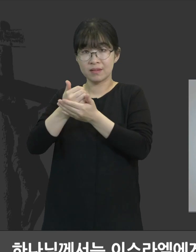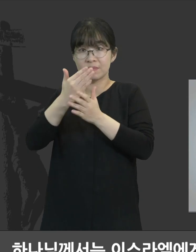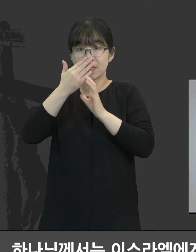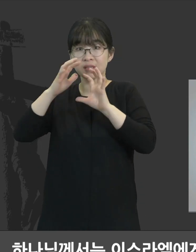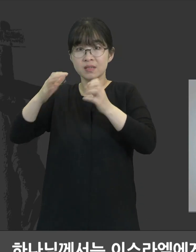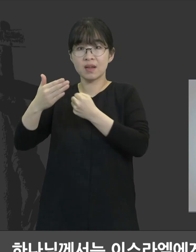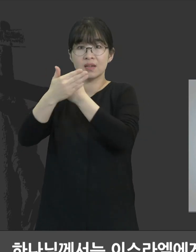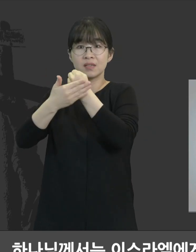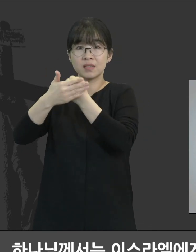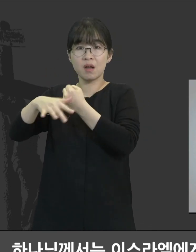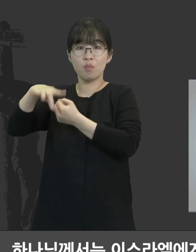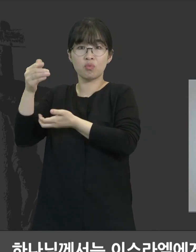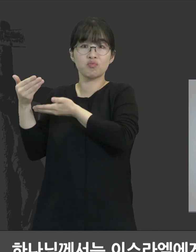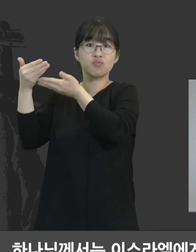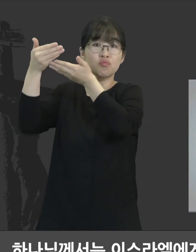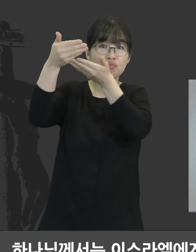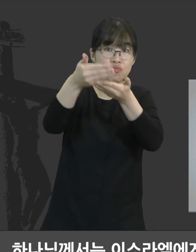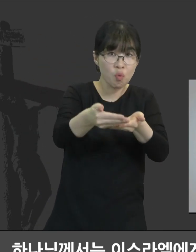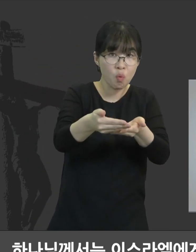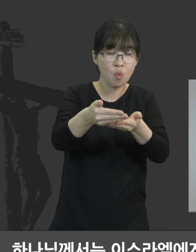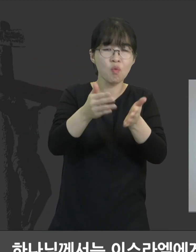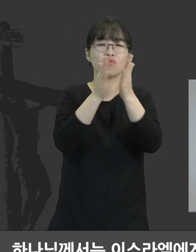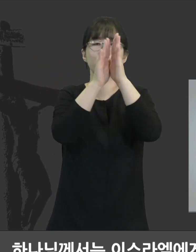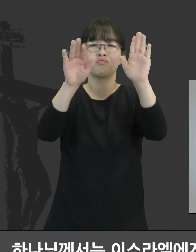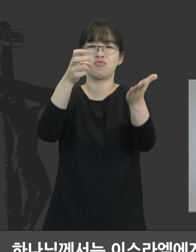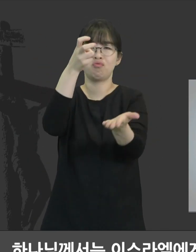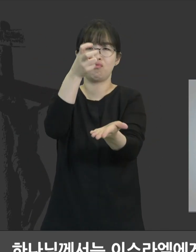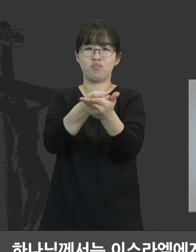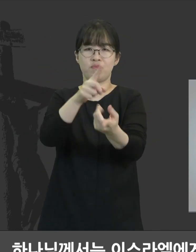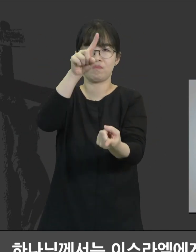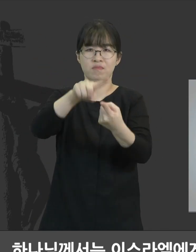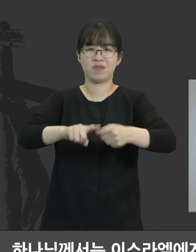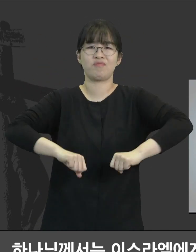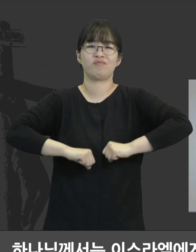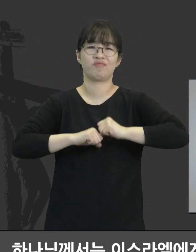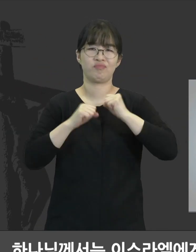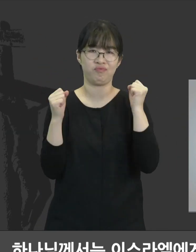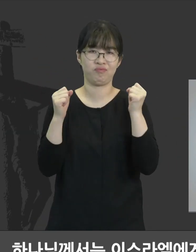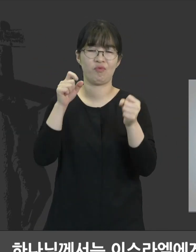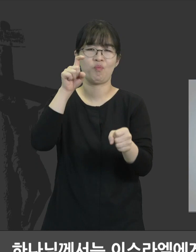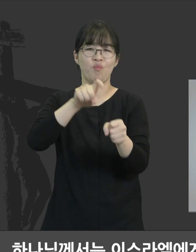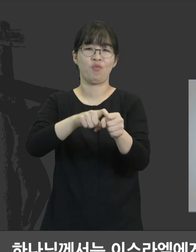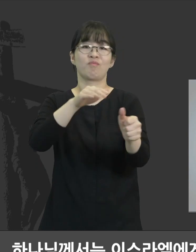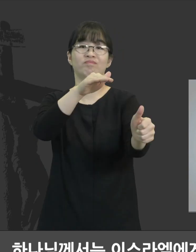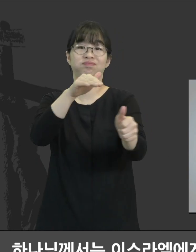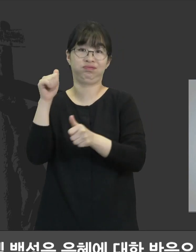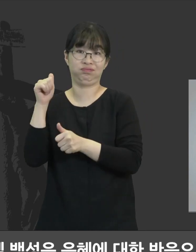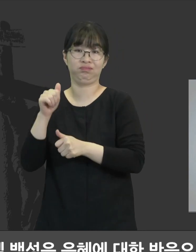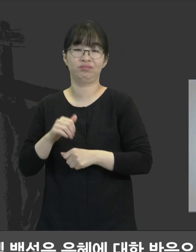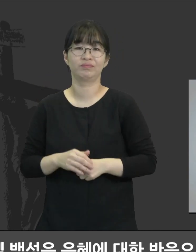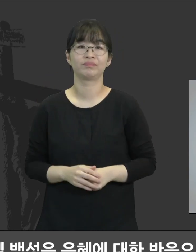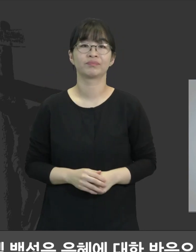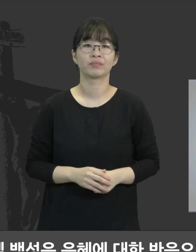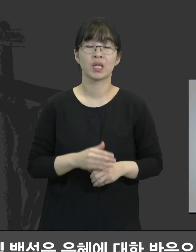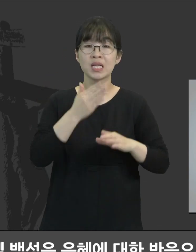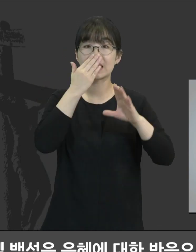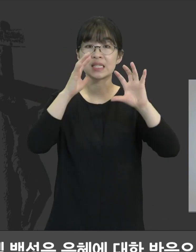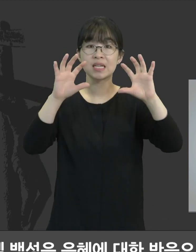이스라엘에게 은혜를 먼저 주시고 그 다음에 율법에 순종하도록 부르셨습니다. 이스라엘 백성은 은혜에